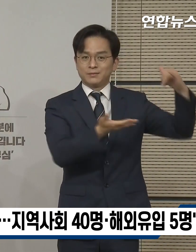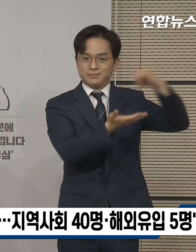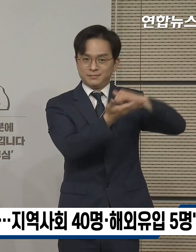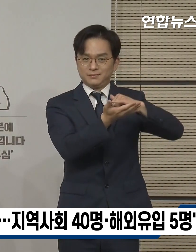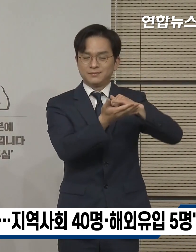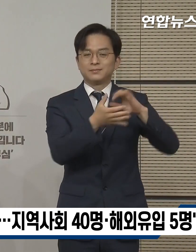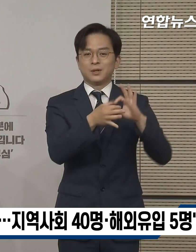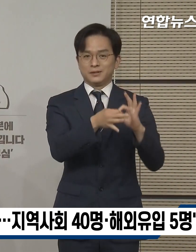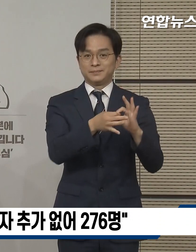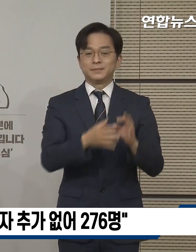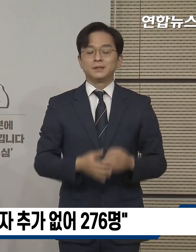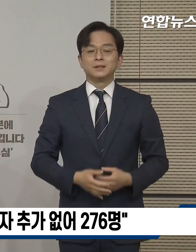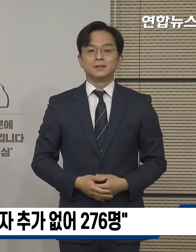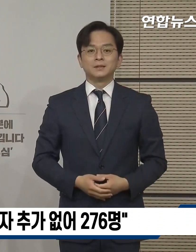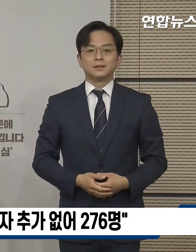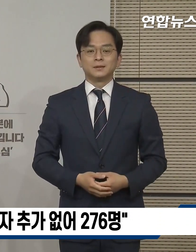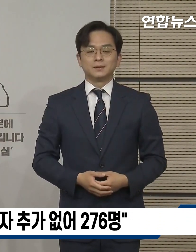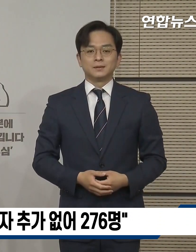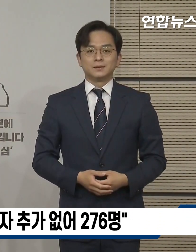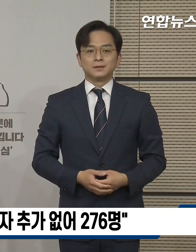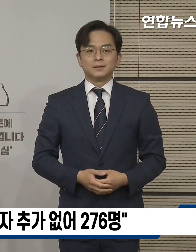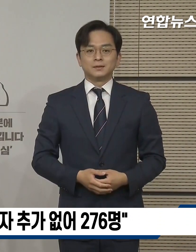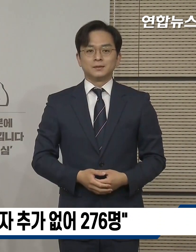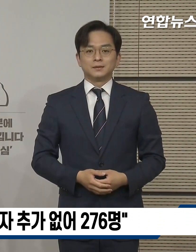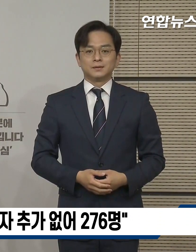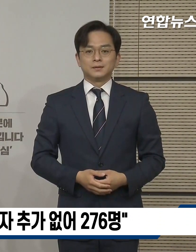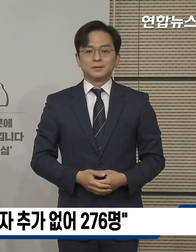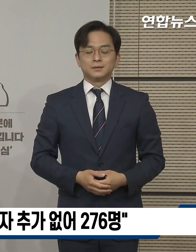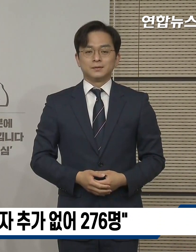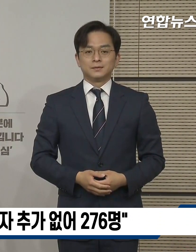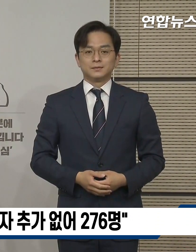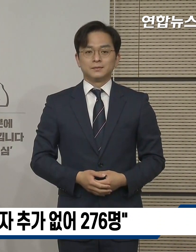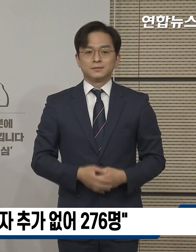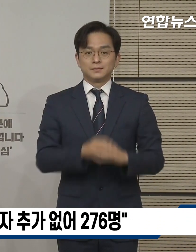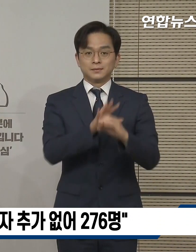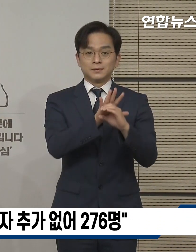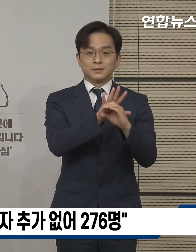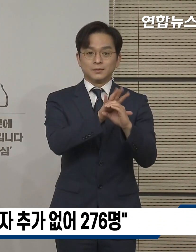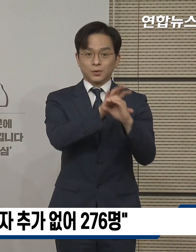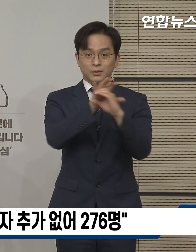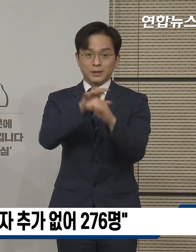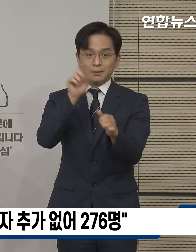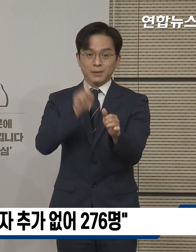유입 사례입니다. 6월 10일 0시까지 발생한 확진 환자는 총